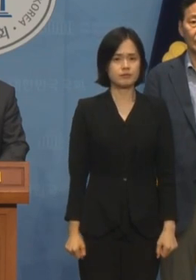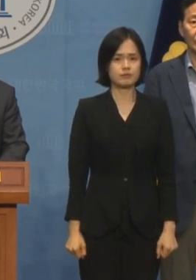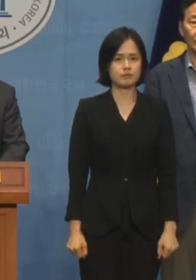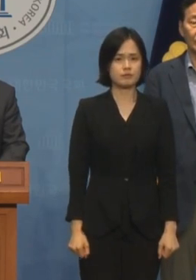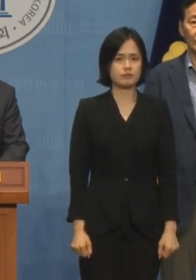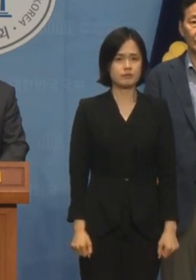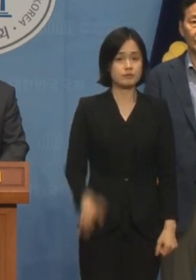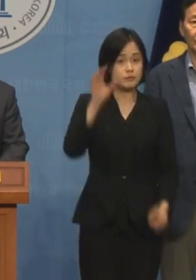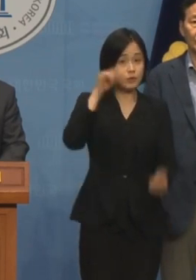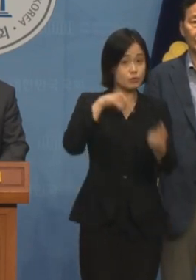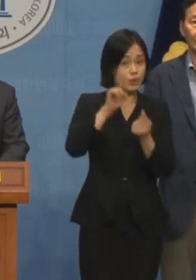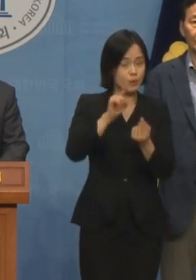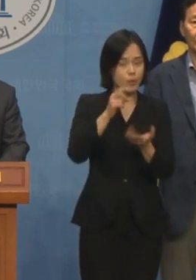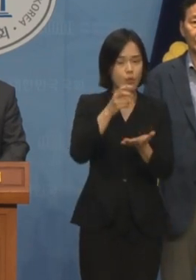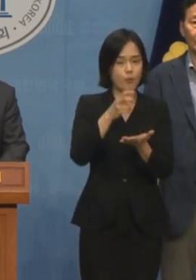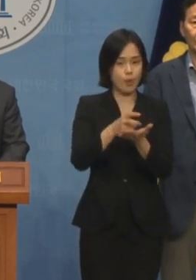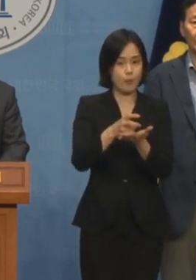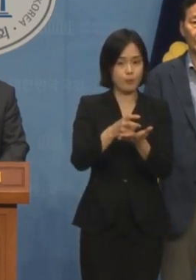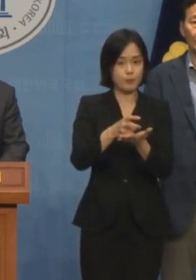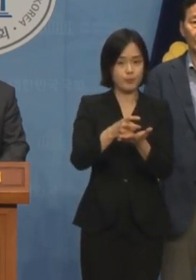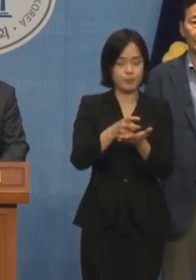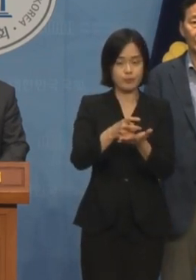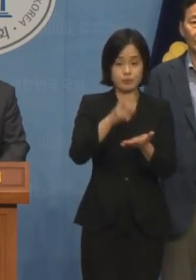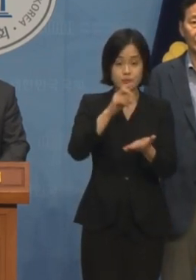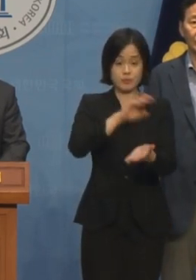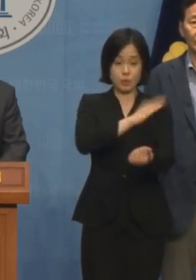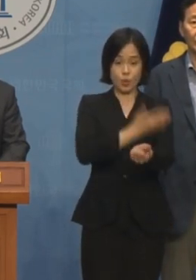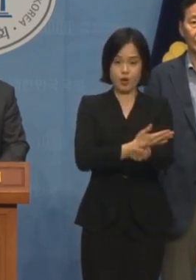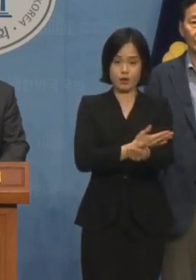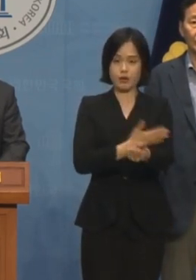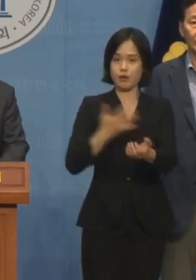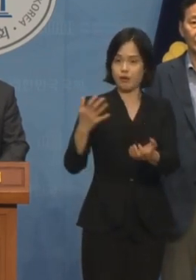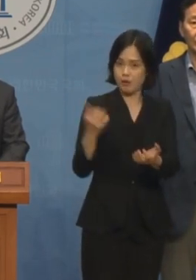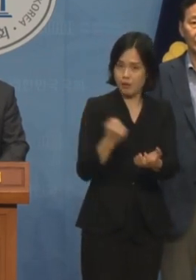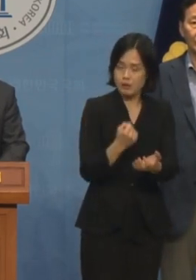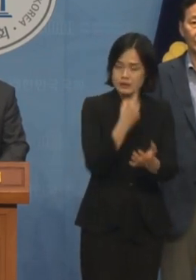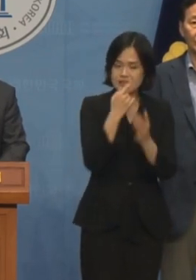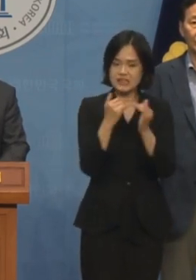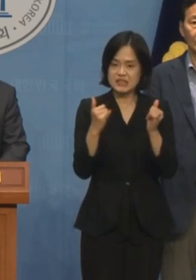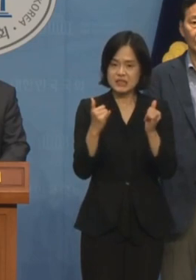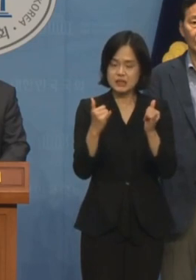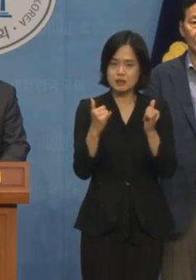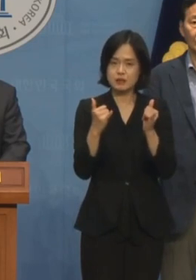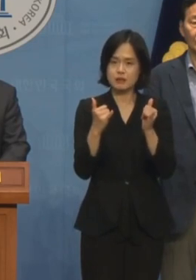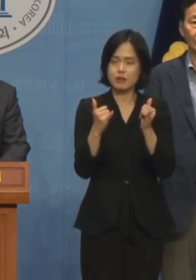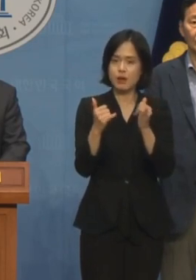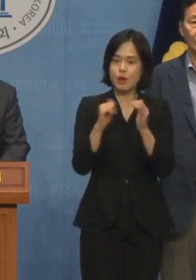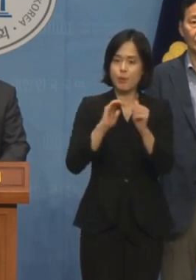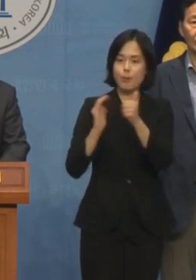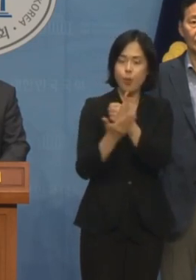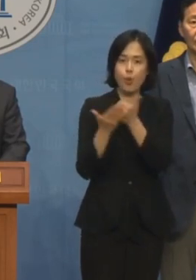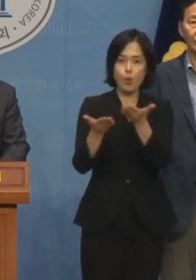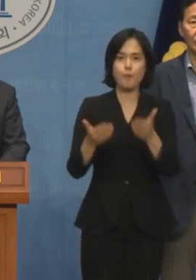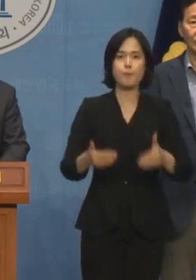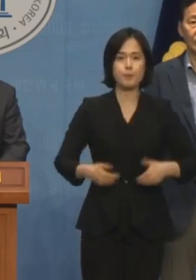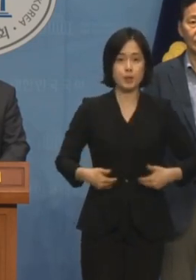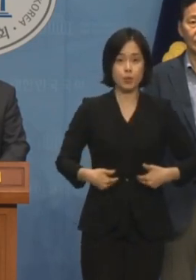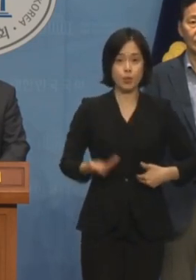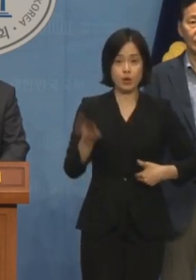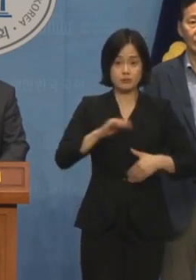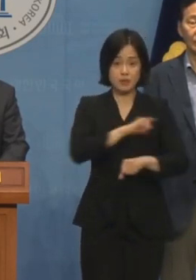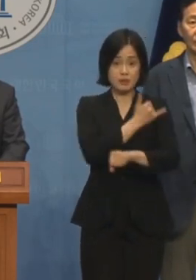권리를 행사하는 증인과 참고인을 상대로 국회의원 지위를 악용해서 인권을